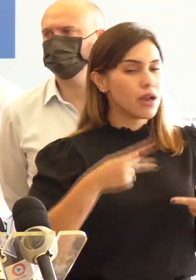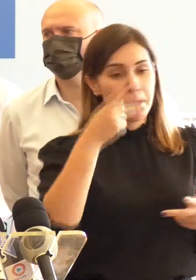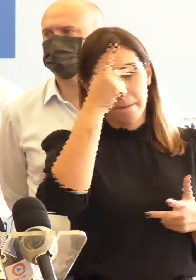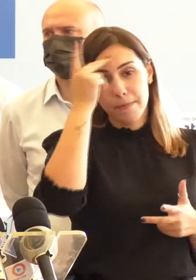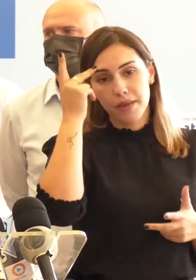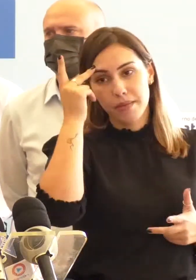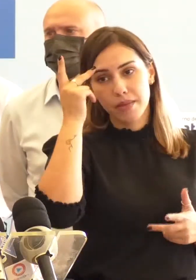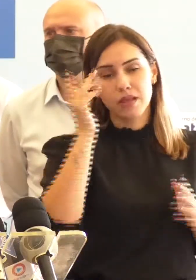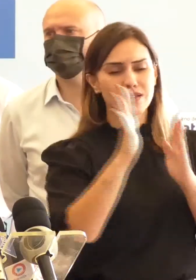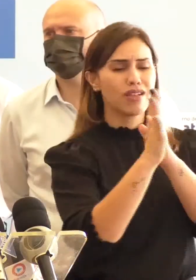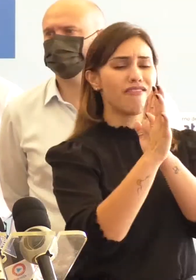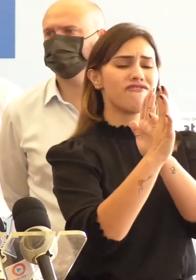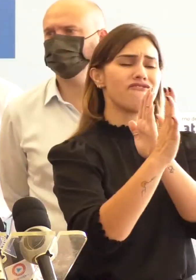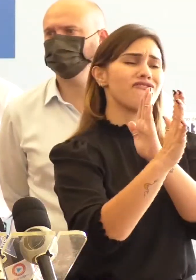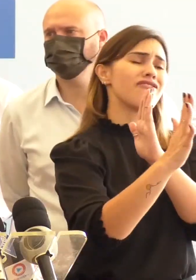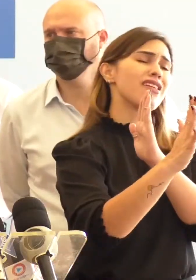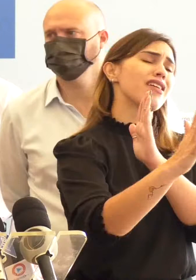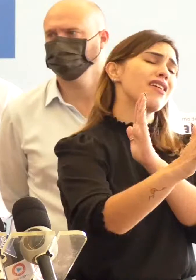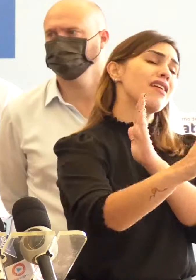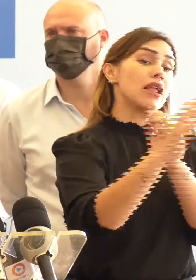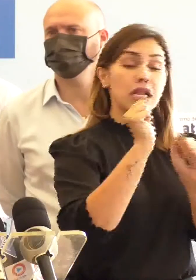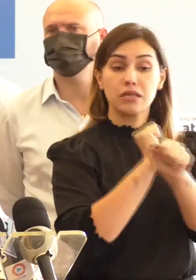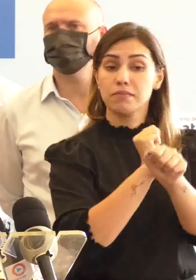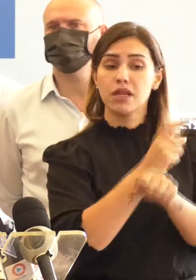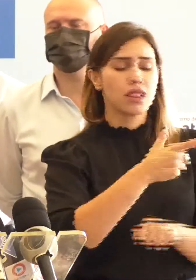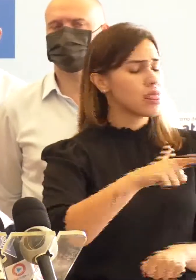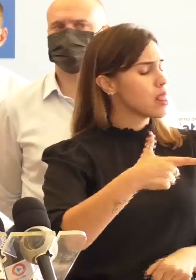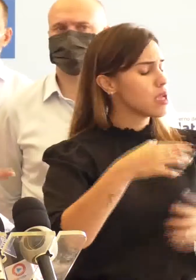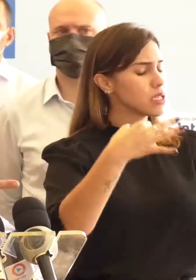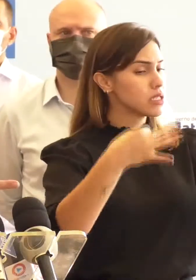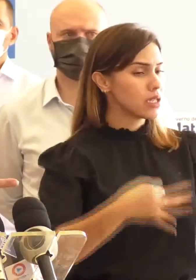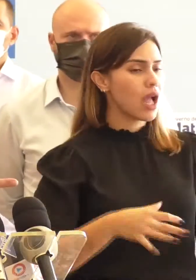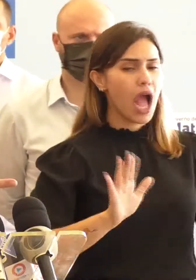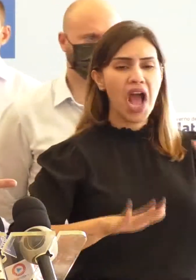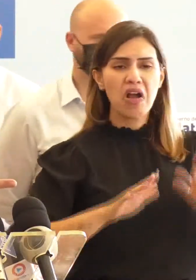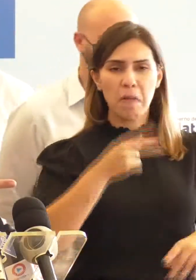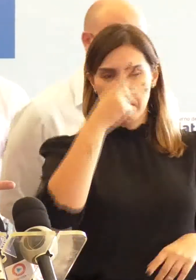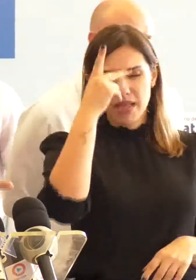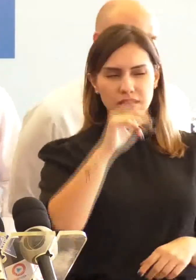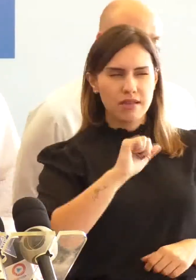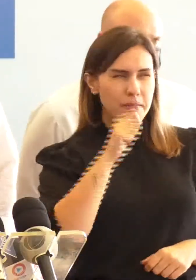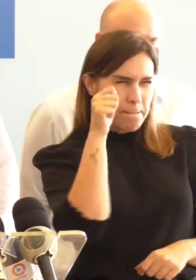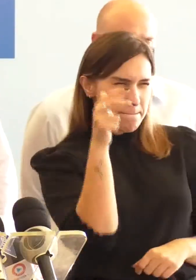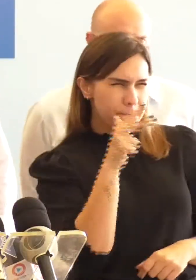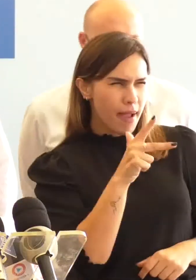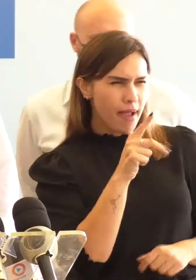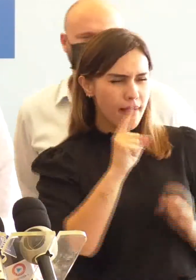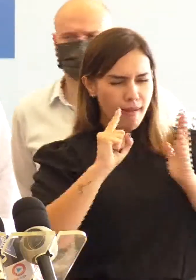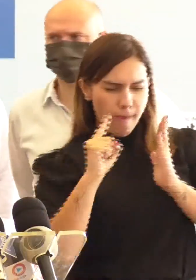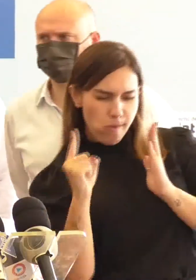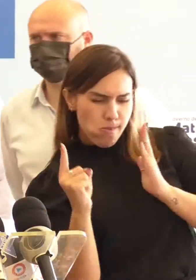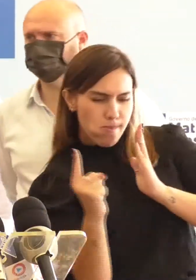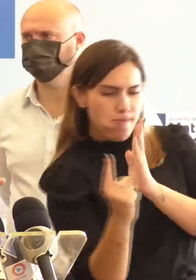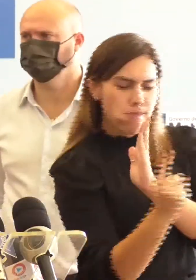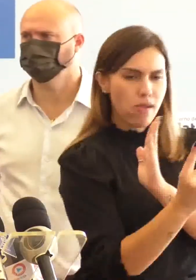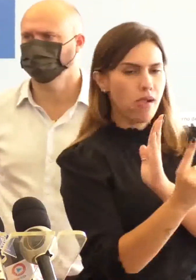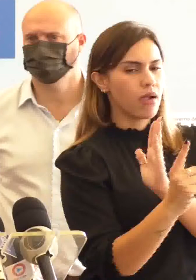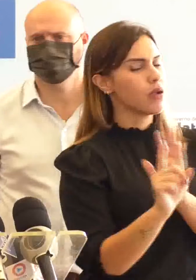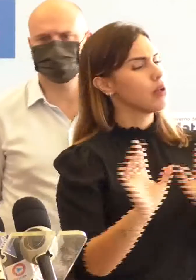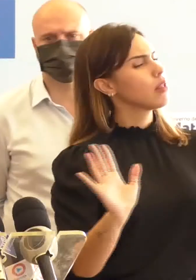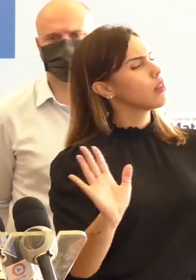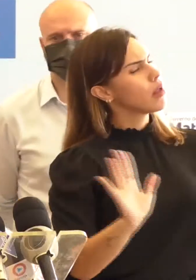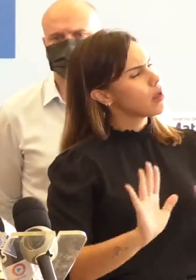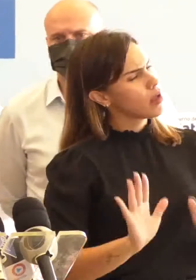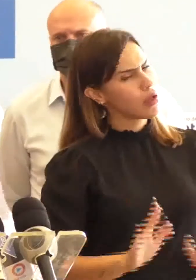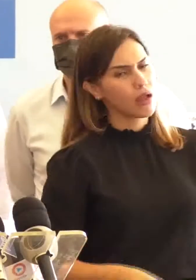que estão nessa fila aguardando a sua vez. E não é justo que alguns espertalhões façam esse tipo de coisa, enganando a